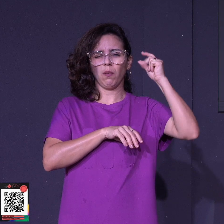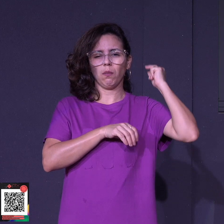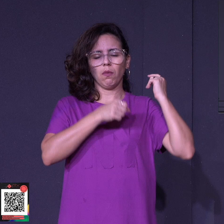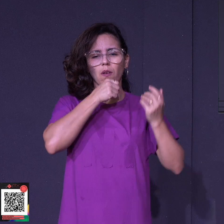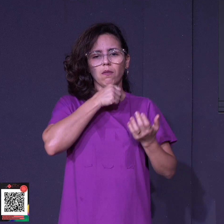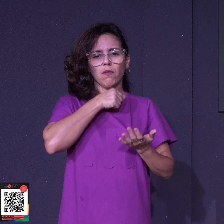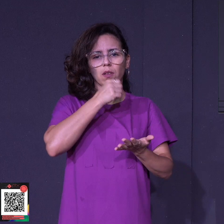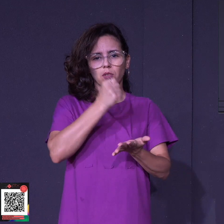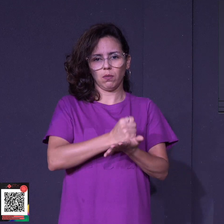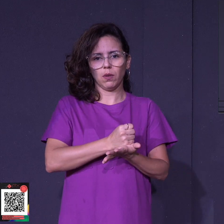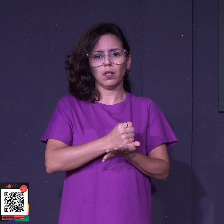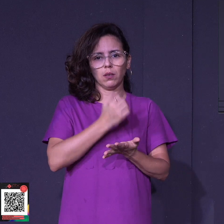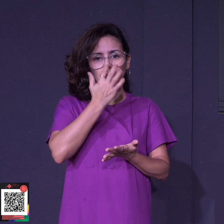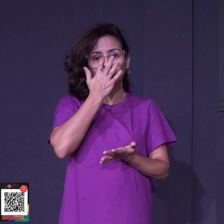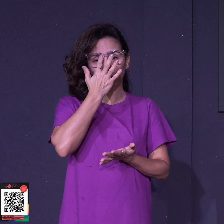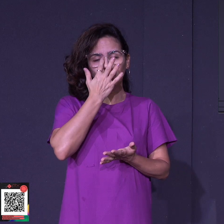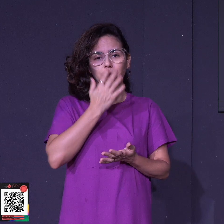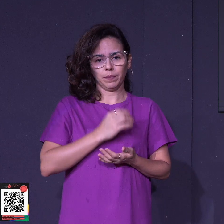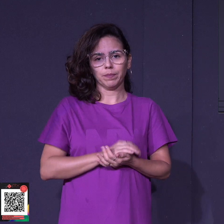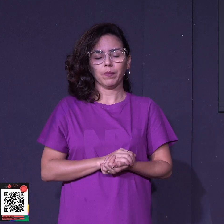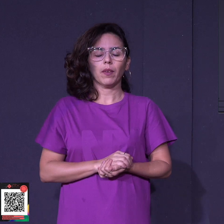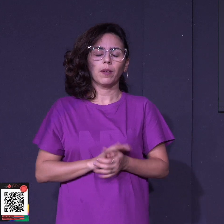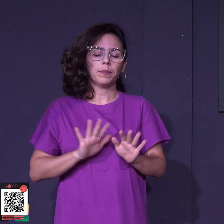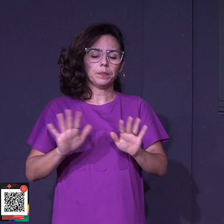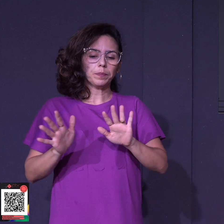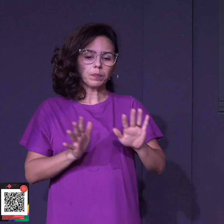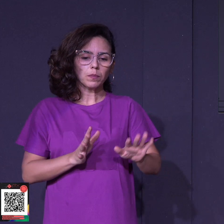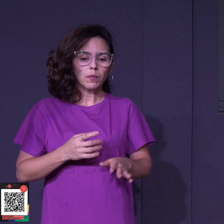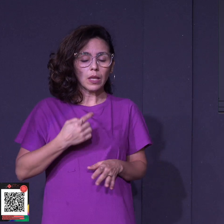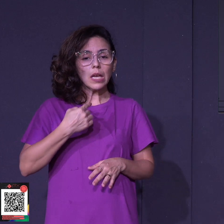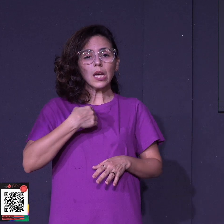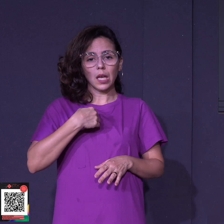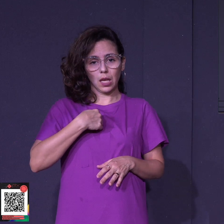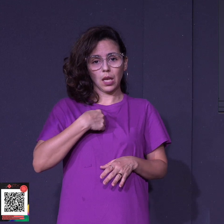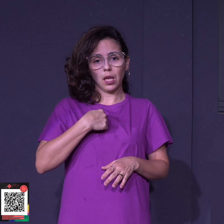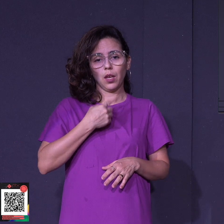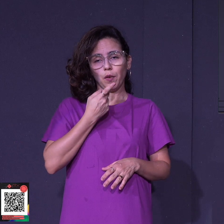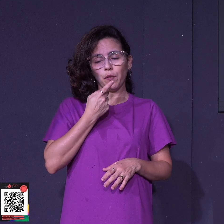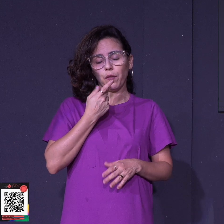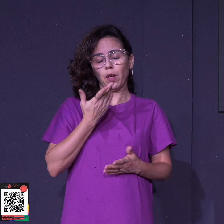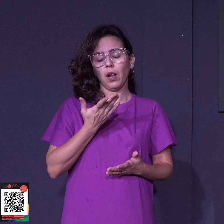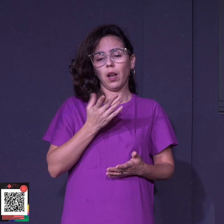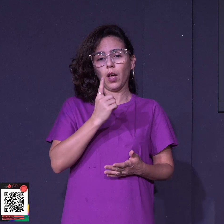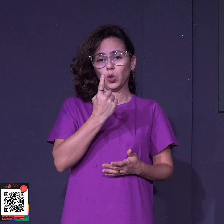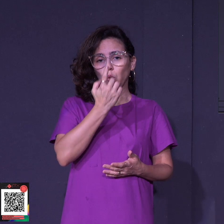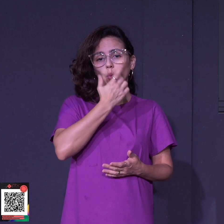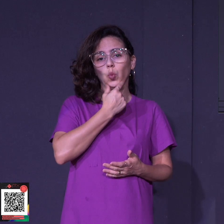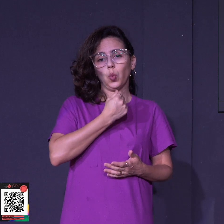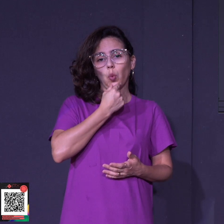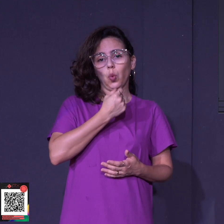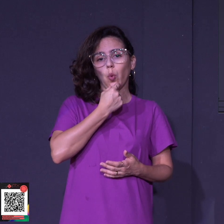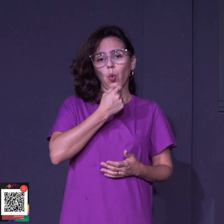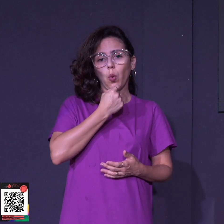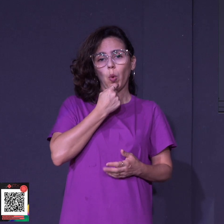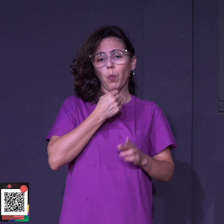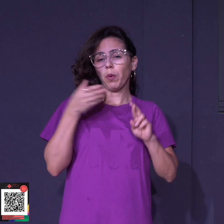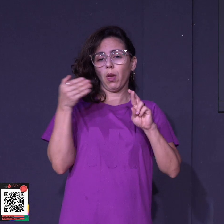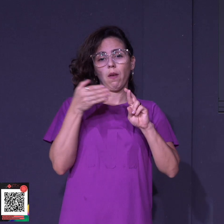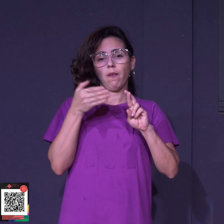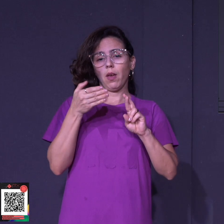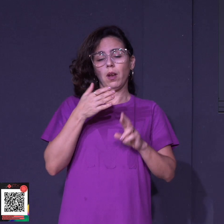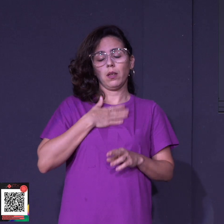uma pessoa que sempre foi referência para mim, está na glória, Russell Shedd, Dr. Russell Shedd. Tive apenas uma aula com esse